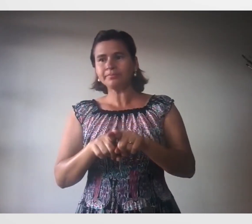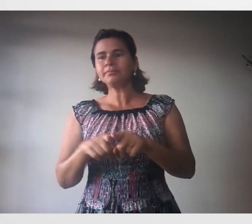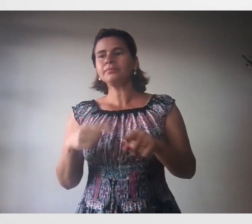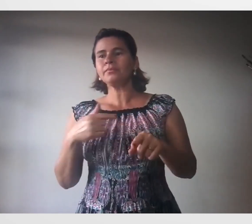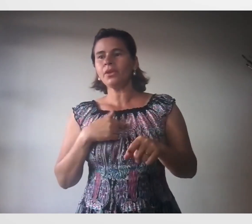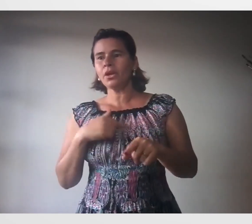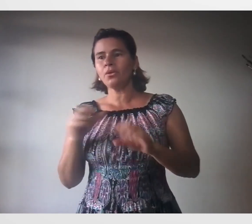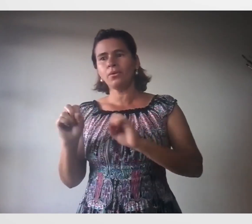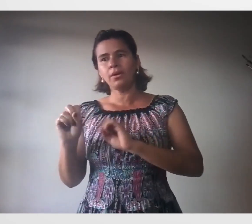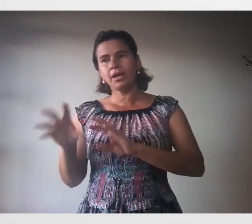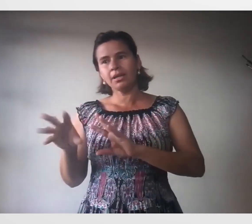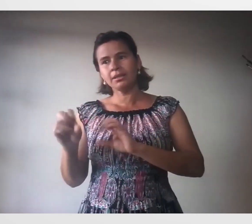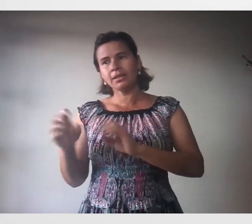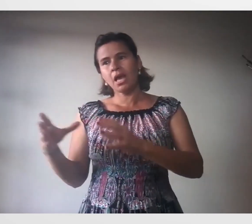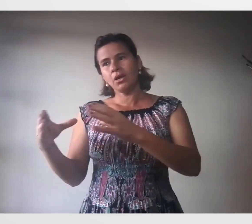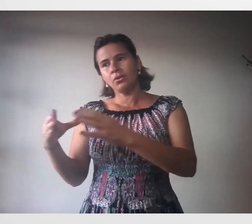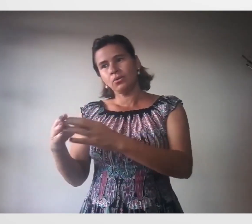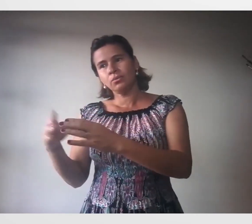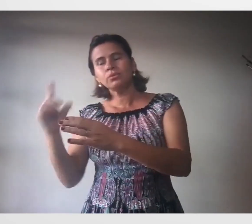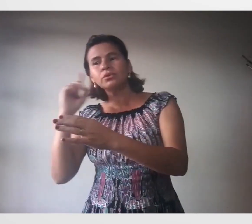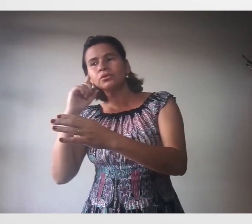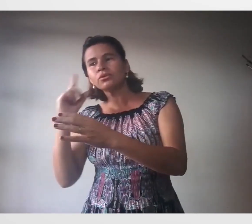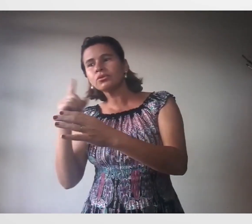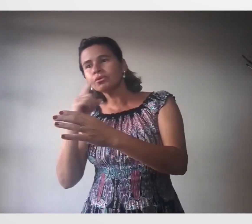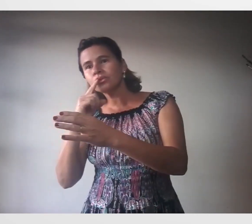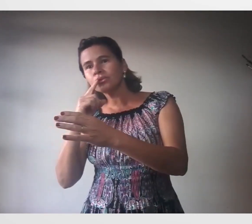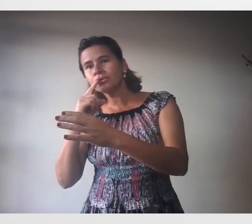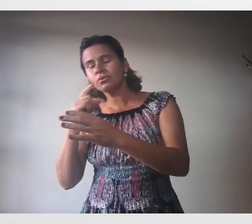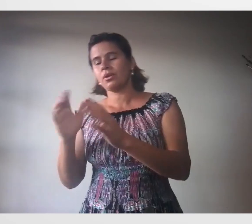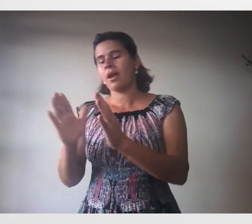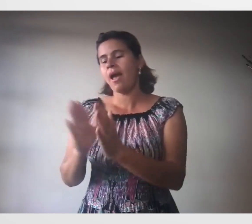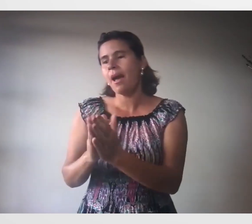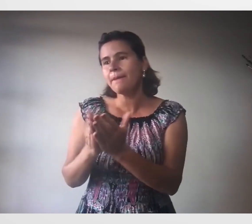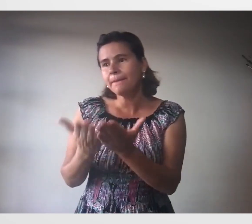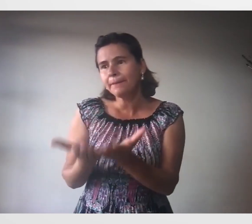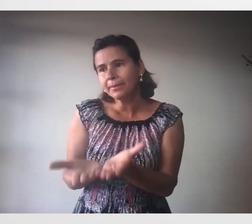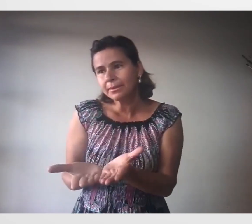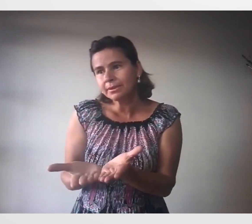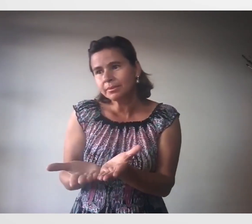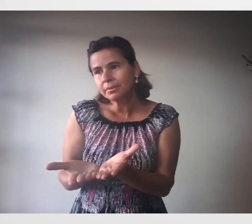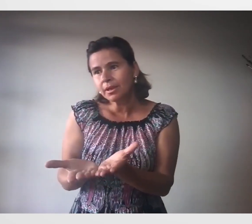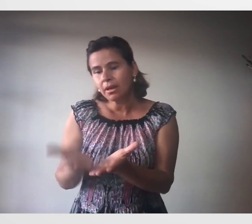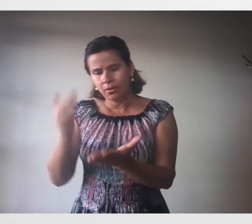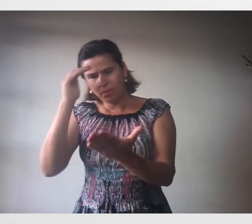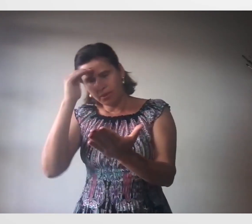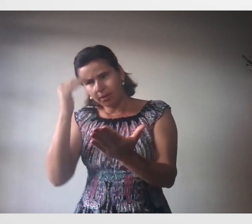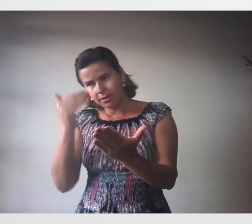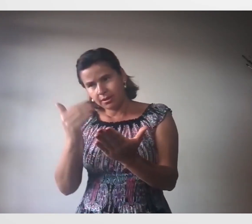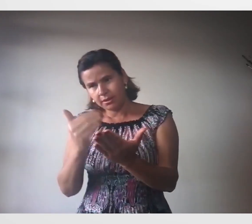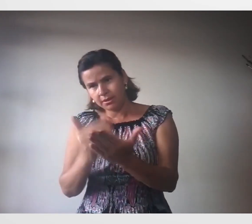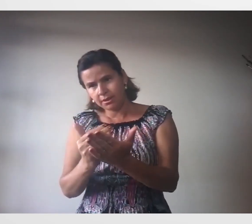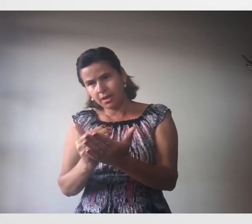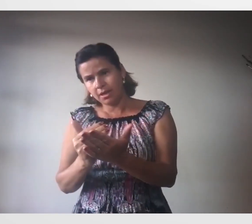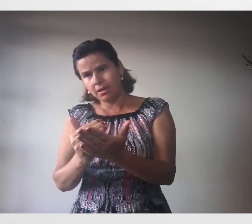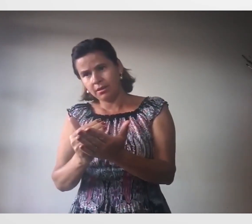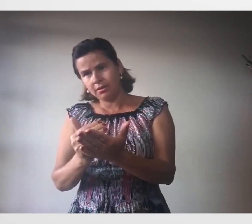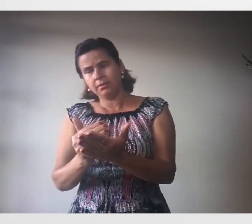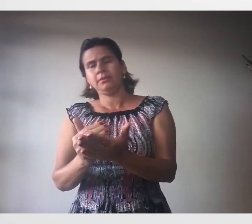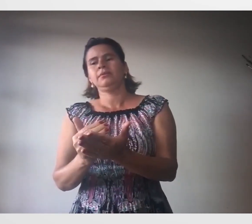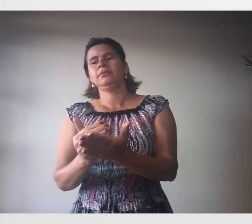é maravilhoso. Hoje eu posso também ensinar a Bíblia para os surdos, ensiná-los princípios que